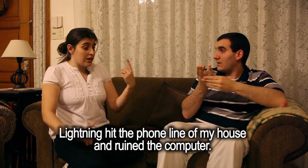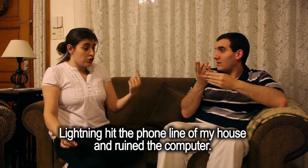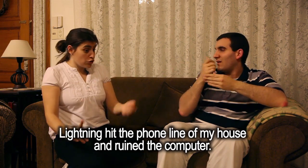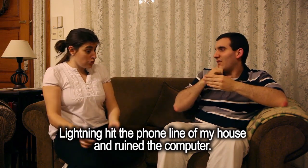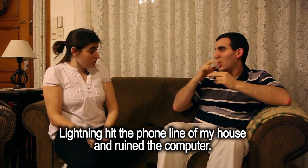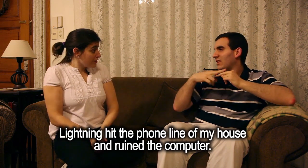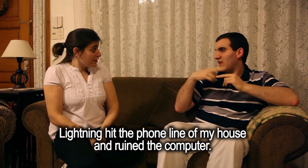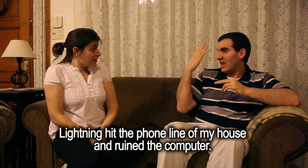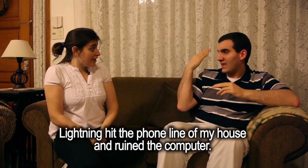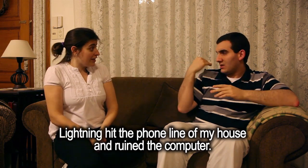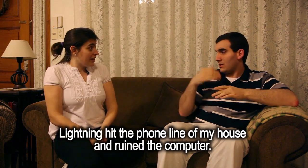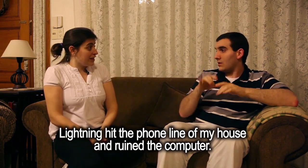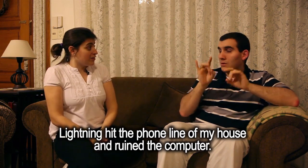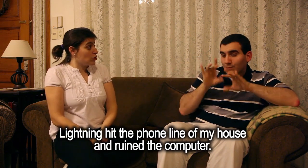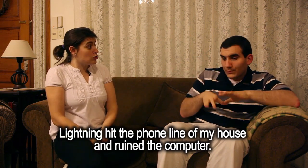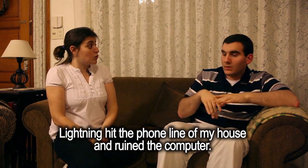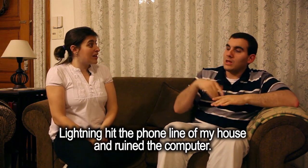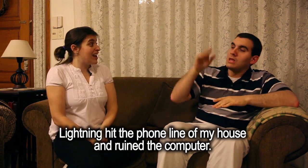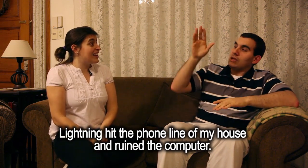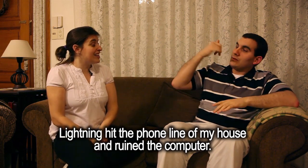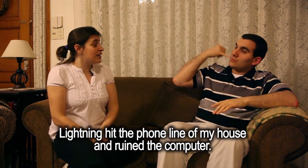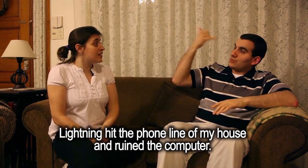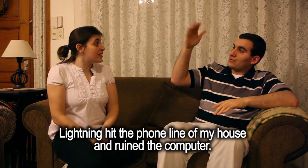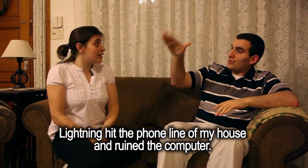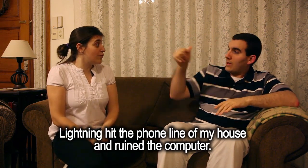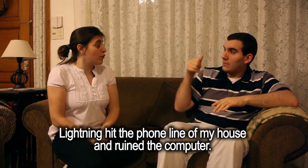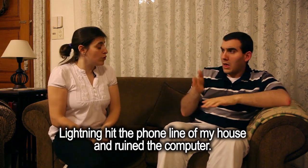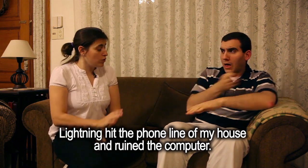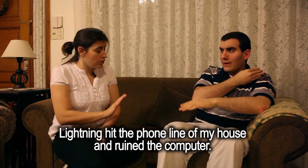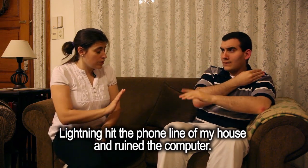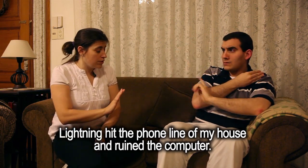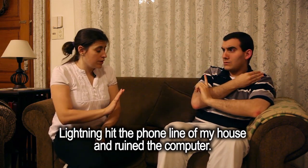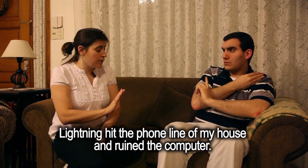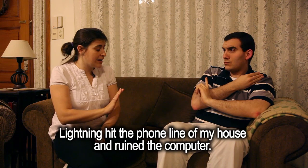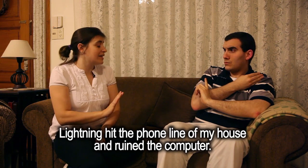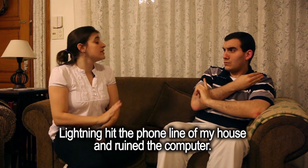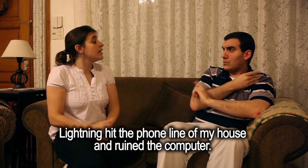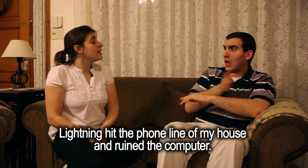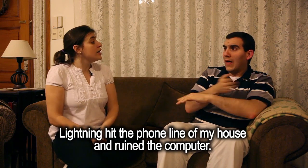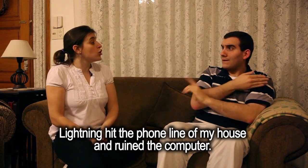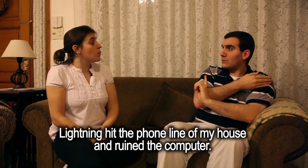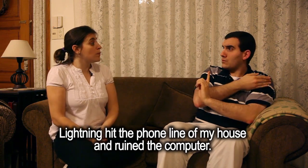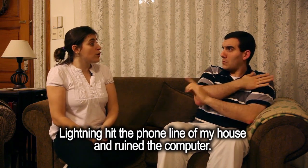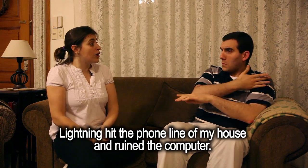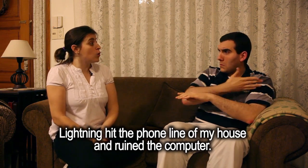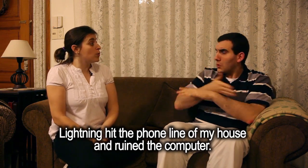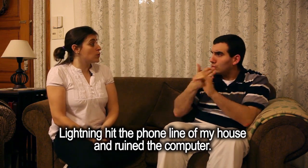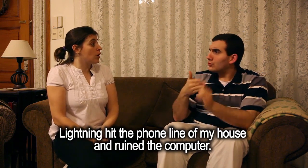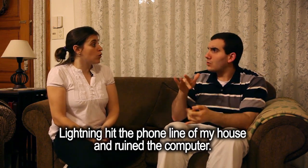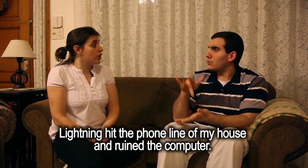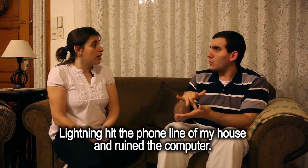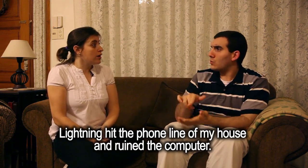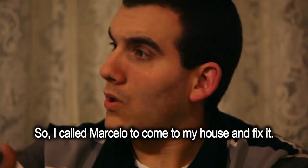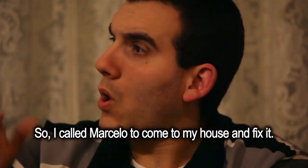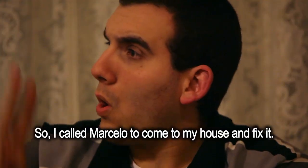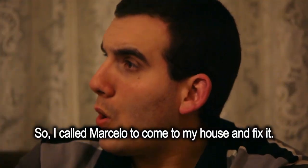rayo entró sobre la línea de teléfono de mi casa y rompió la computadora.